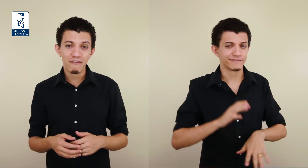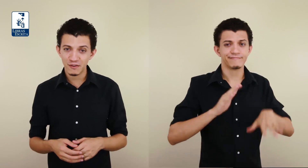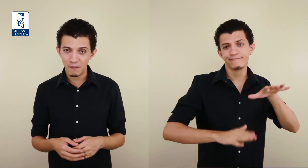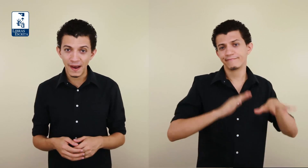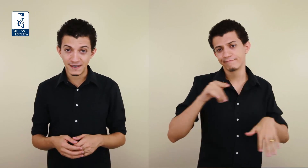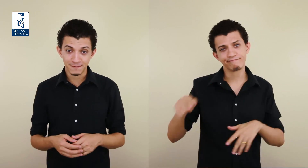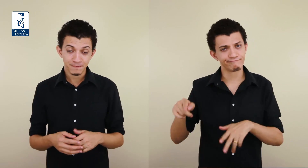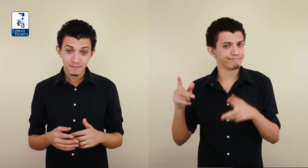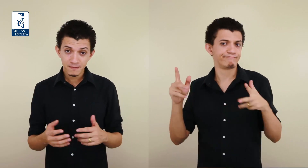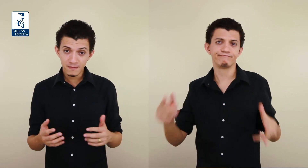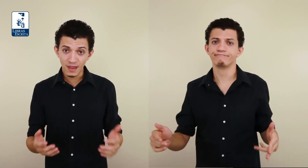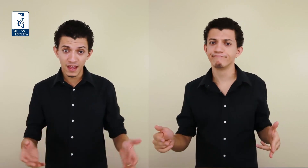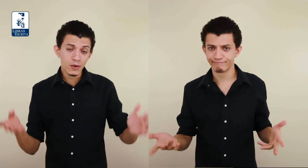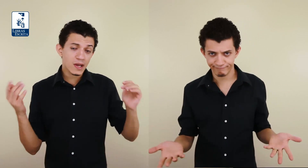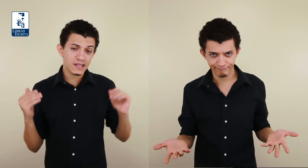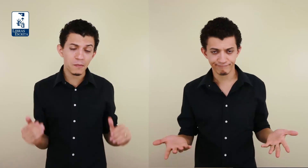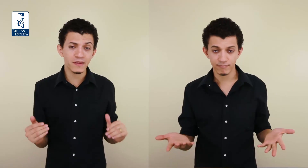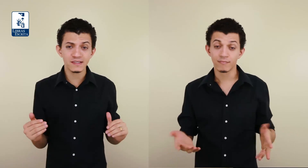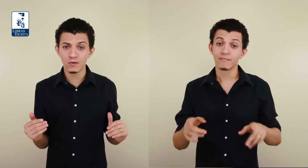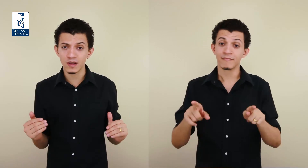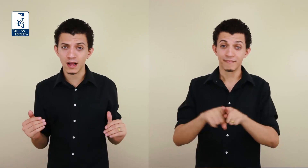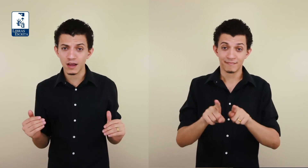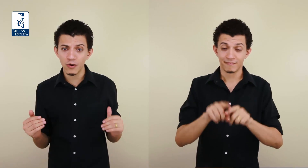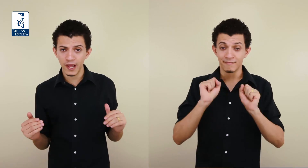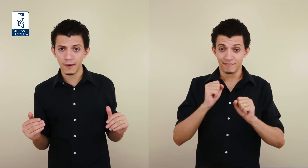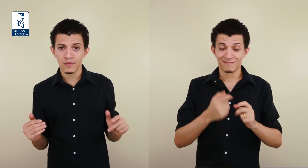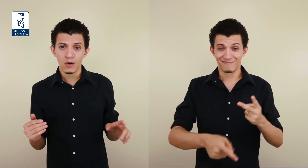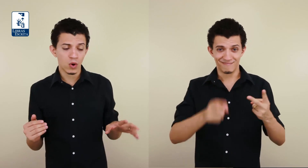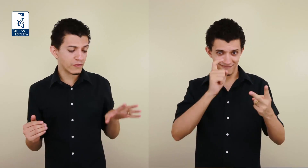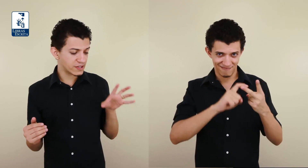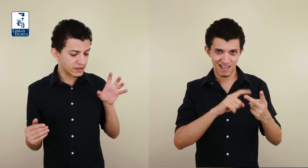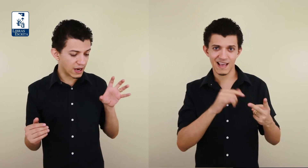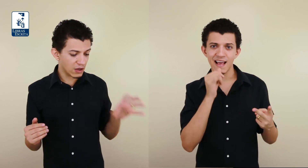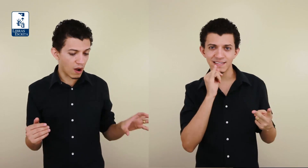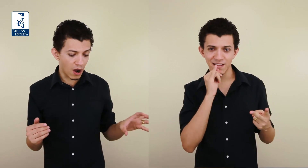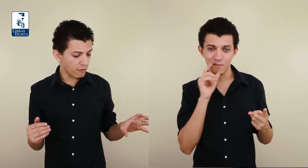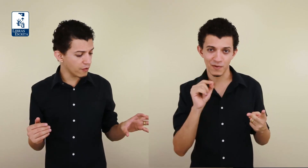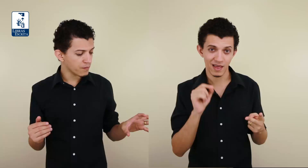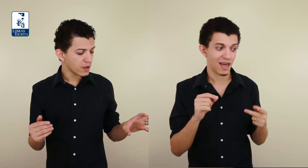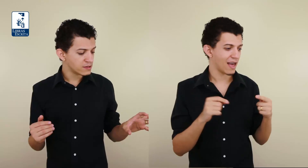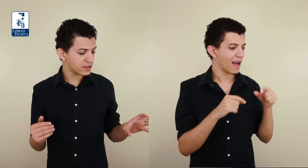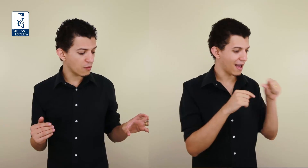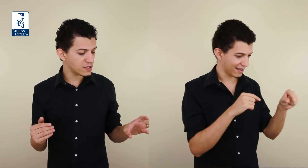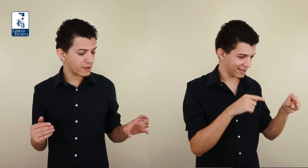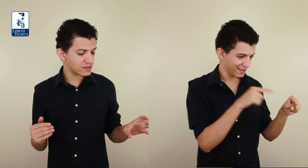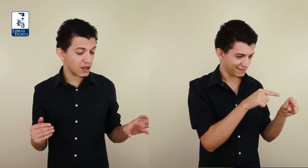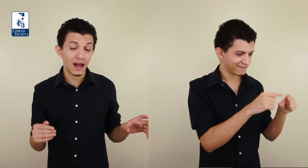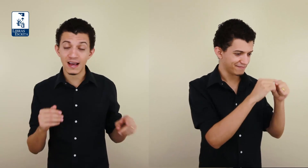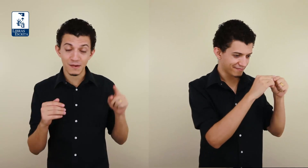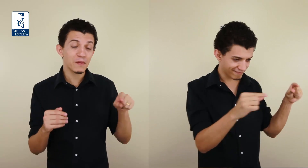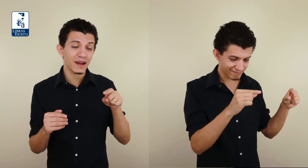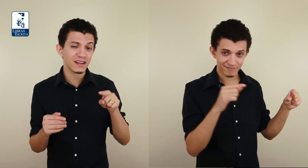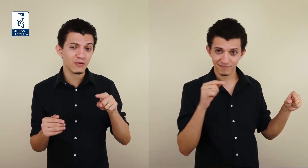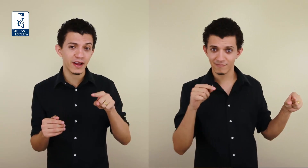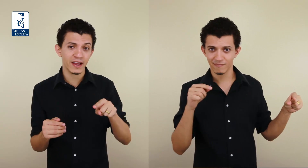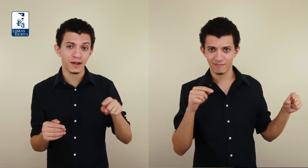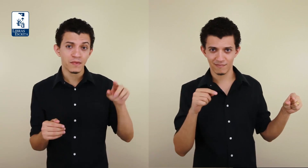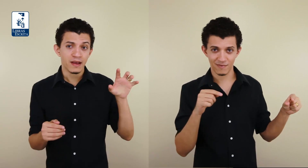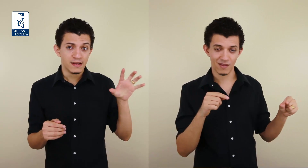do país. E um exemplo da segunda categoria, quando você tem a língua-alvo, você tem uma expressão... Aliás, na primeira categoria ainda, você